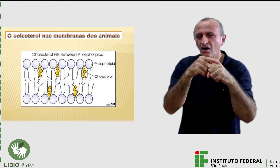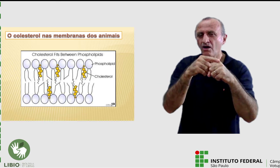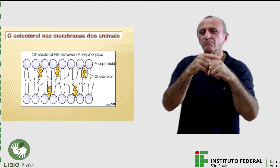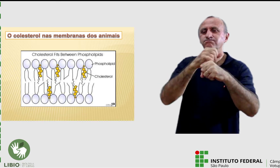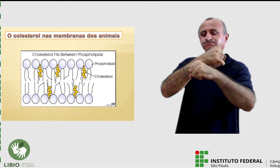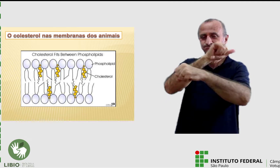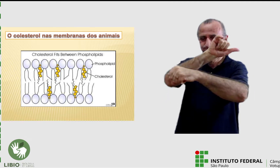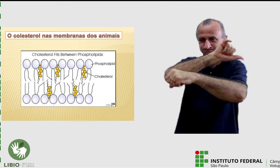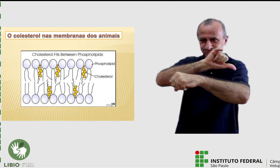colesterol.